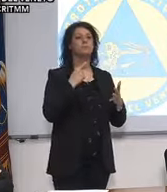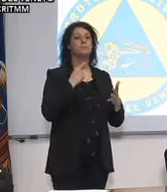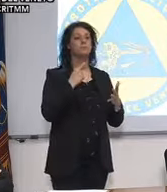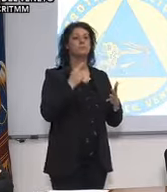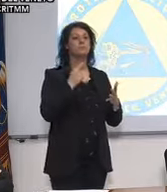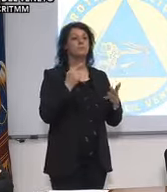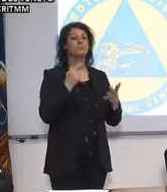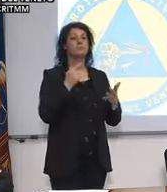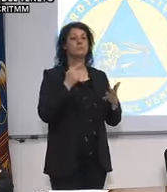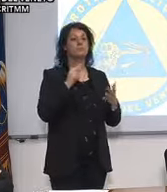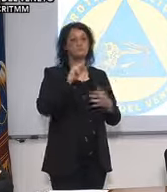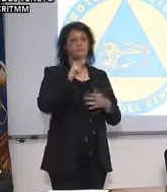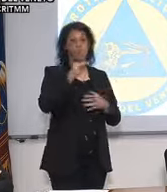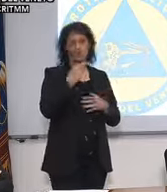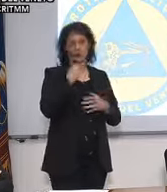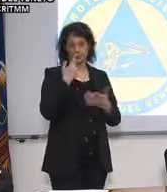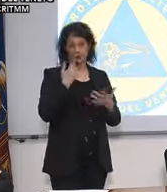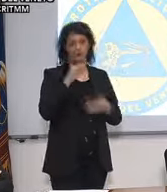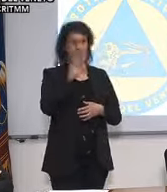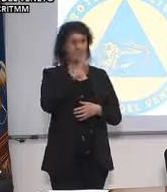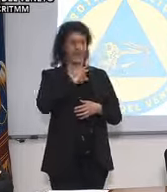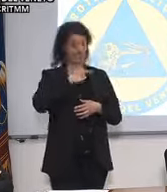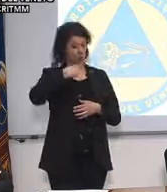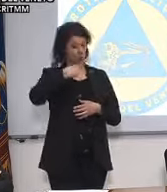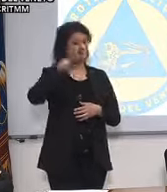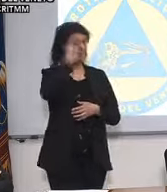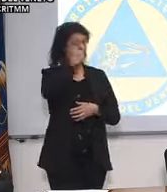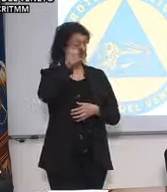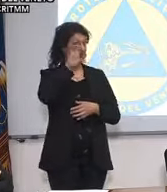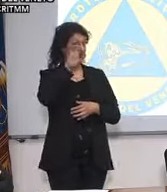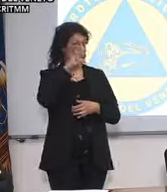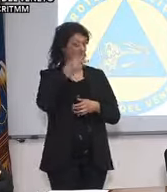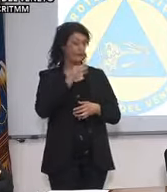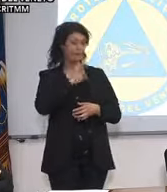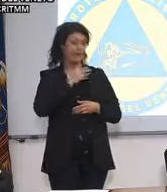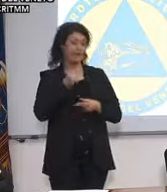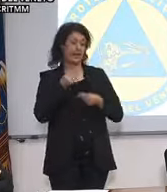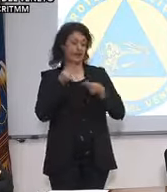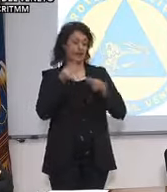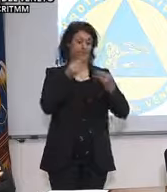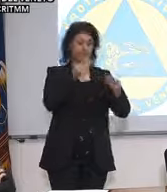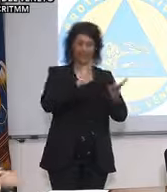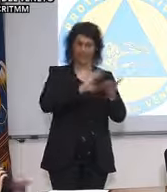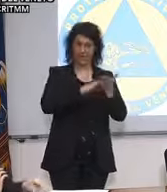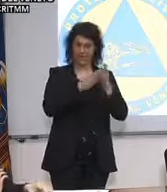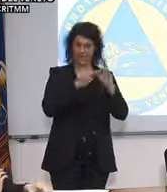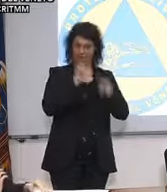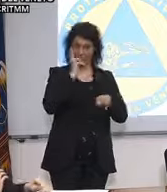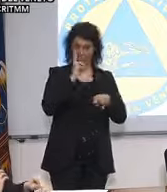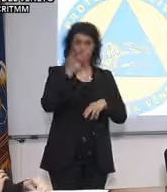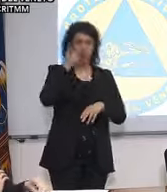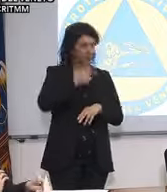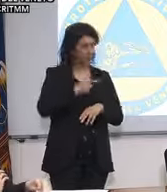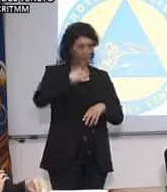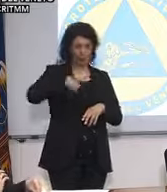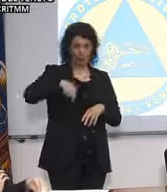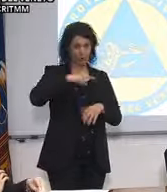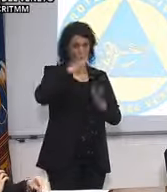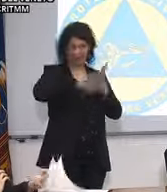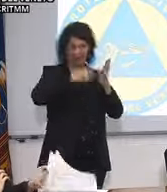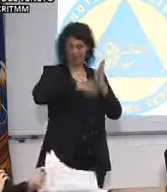voglio ricordare che il nostro premio vale molto di più perché dobbiamo aggiungere l'addizionale IRPEF che noi non applichiamo, e quindi non